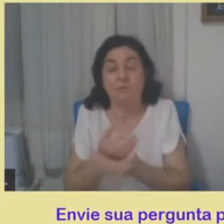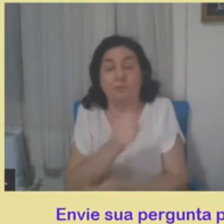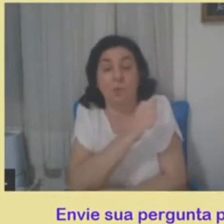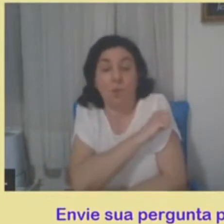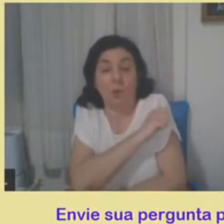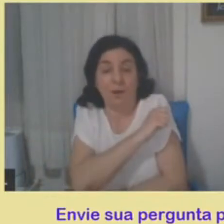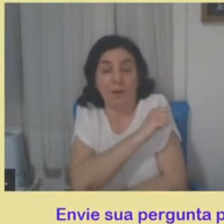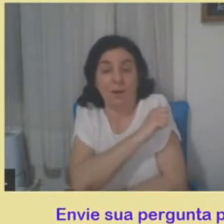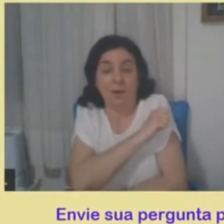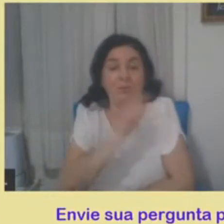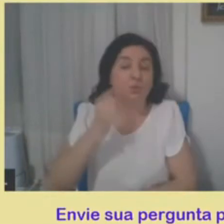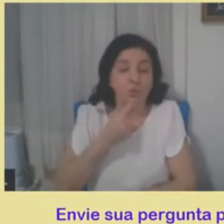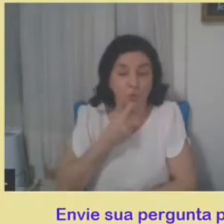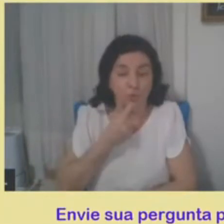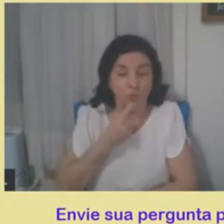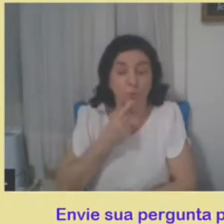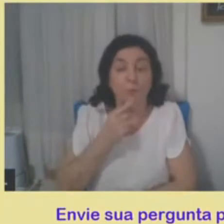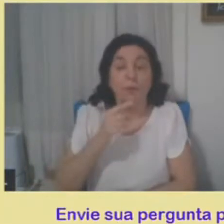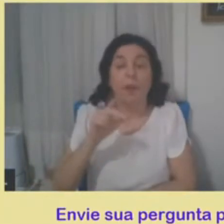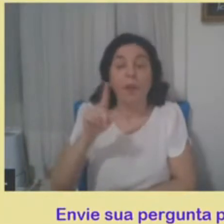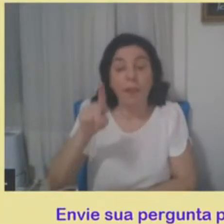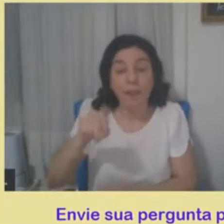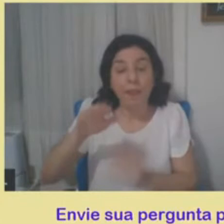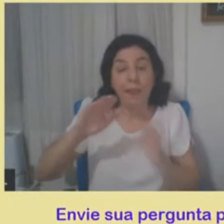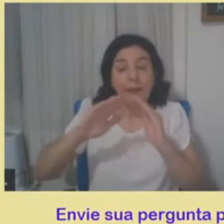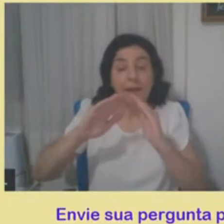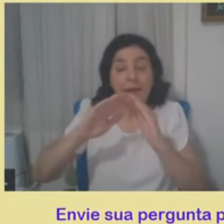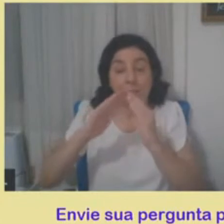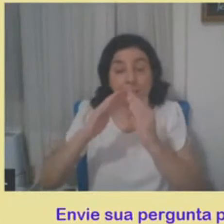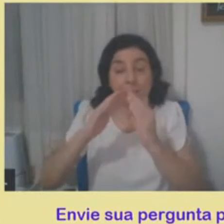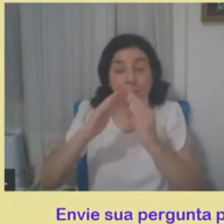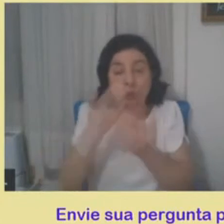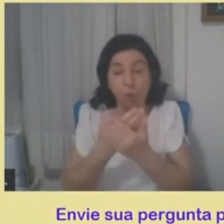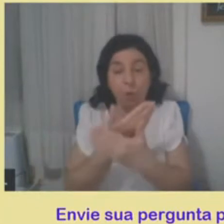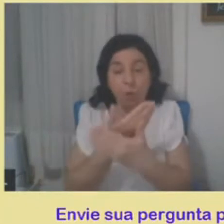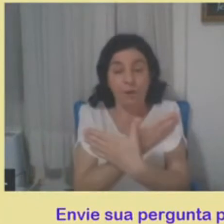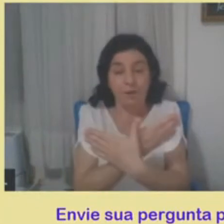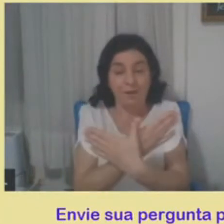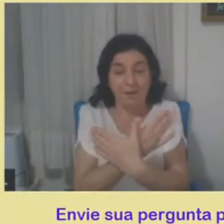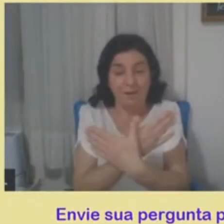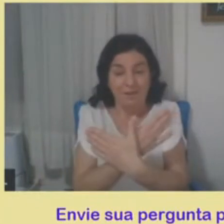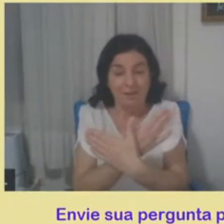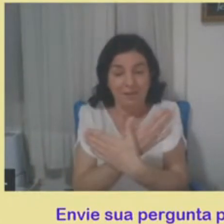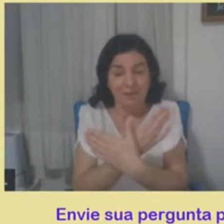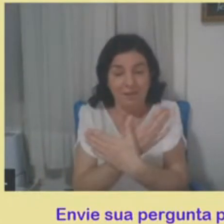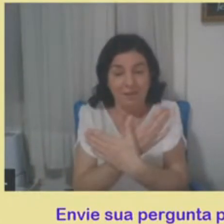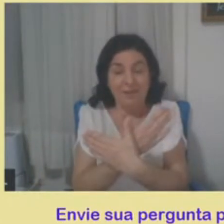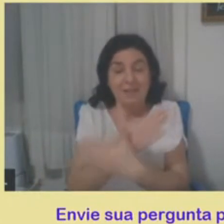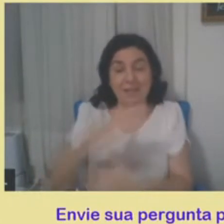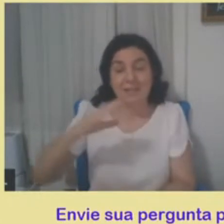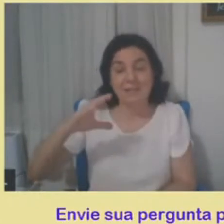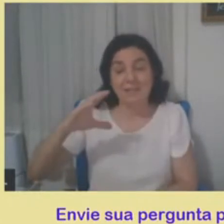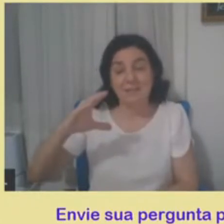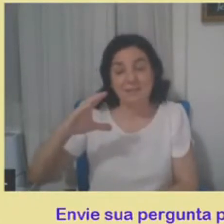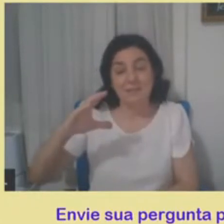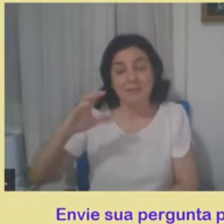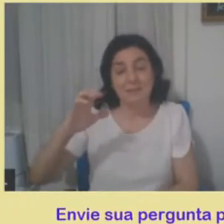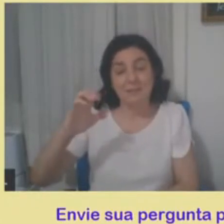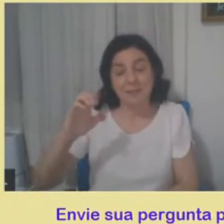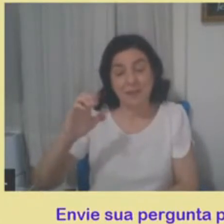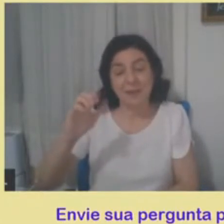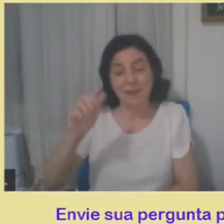4 meses. Entrei em sala de aula durante esse período. E tinha alunos surdos. Era